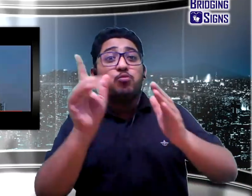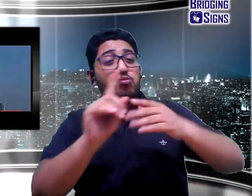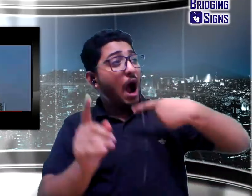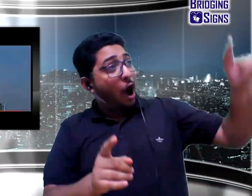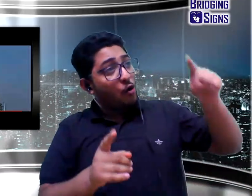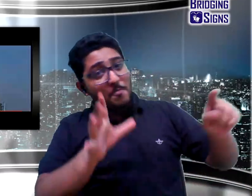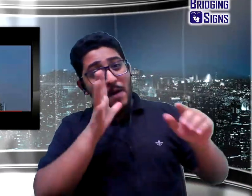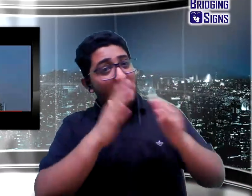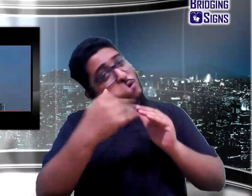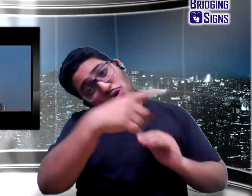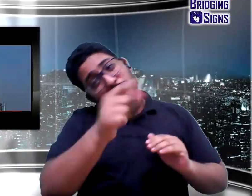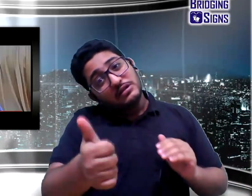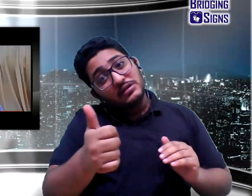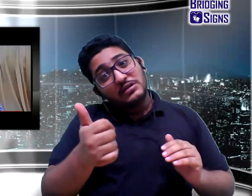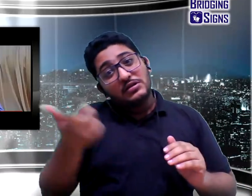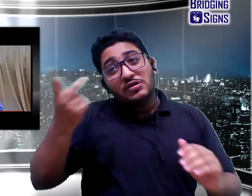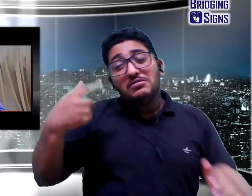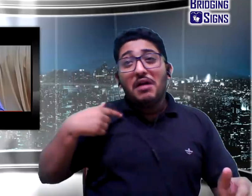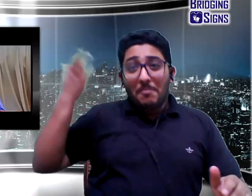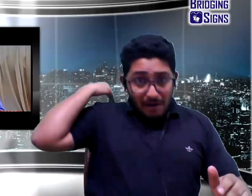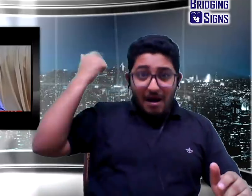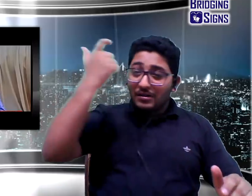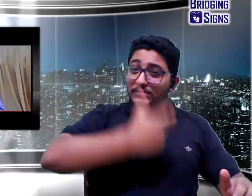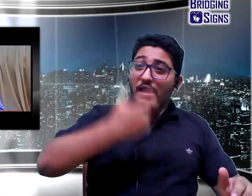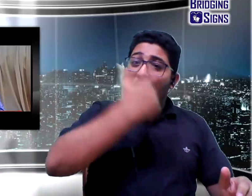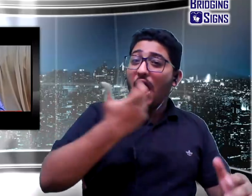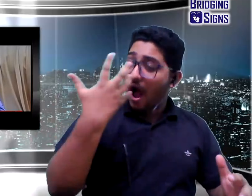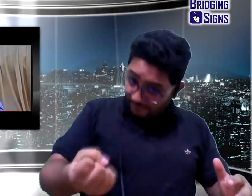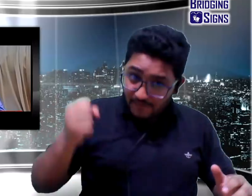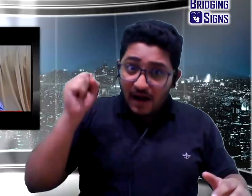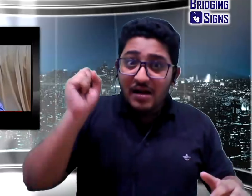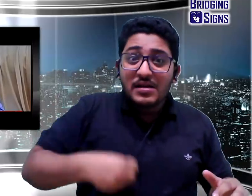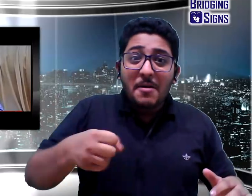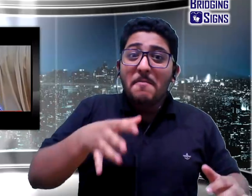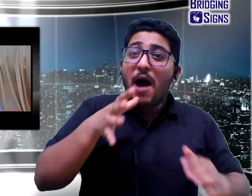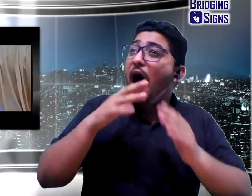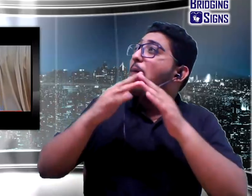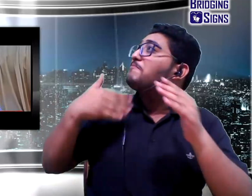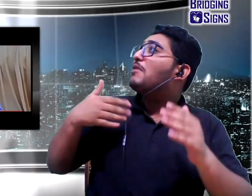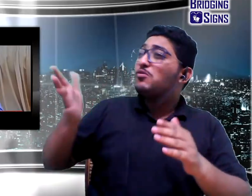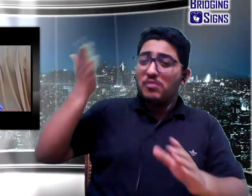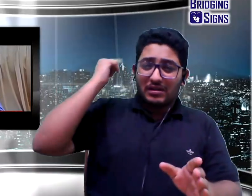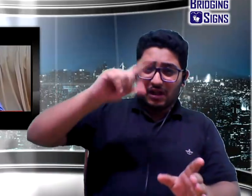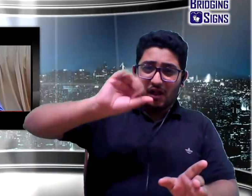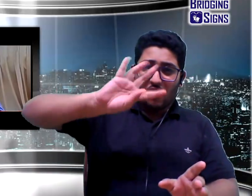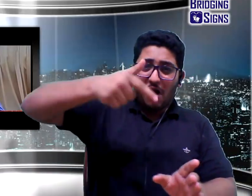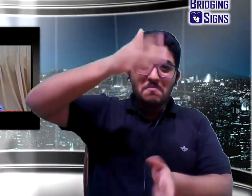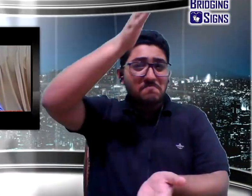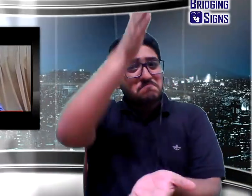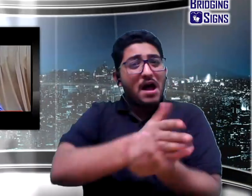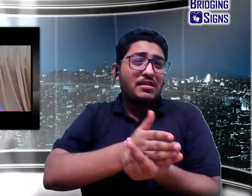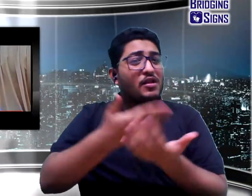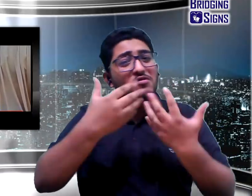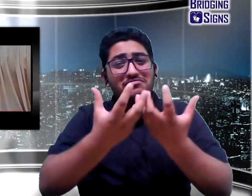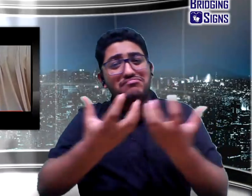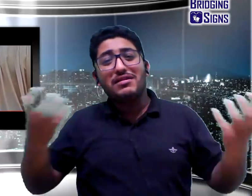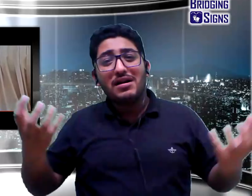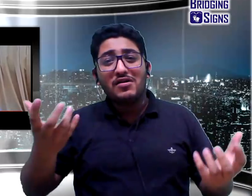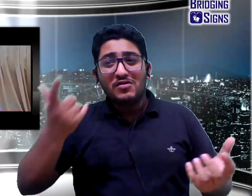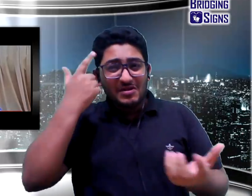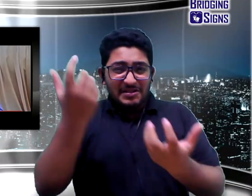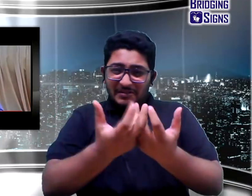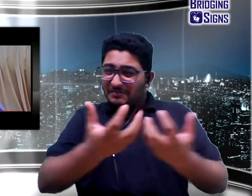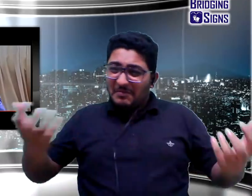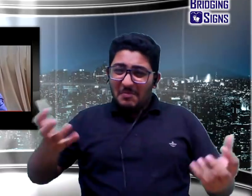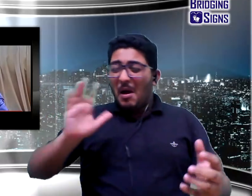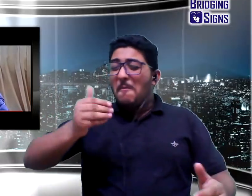3 किलोमीटर दूर मेरा ताया मिट्टी नूं चुम के रोंदा हुंदा सीगा, पार्टीशन तो बाद जदों बंटवारा होया